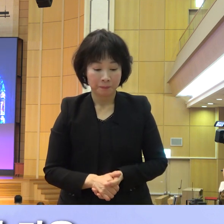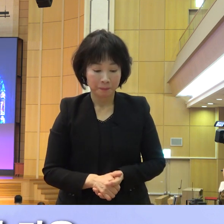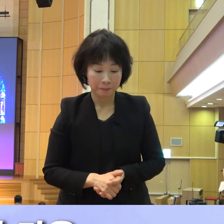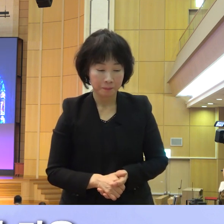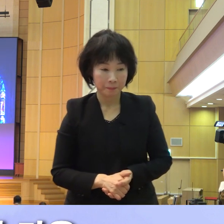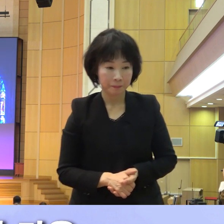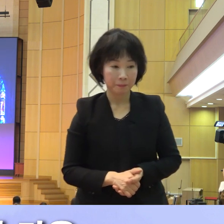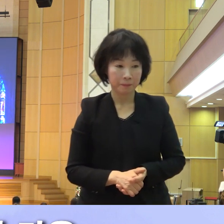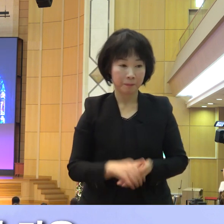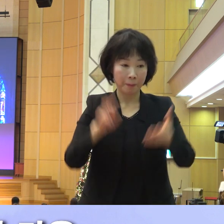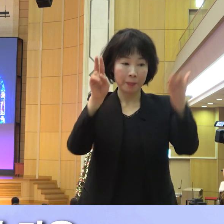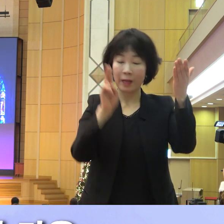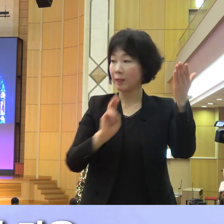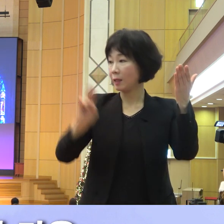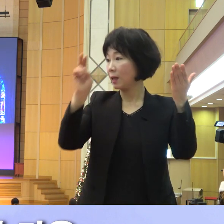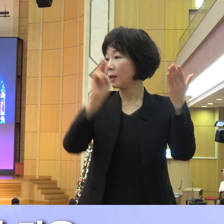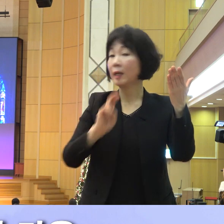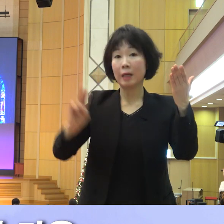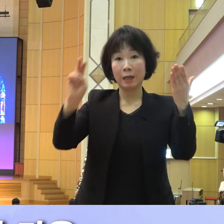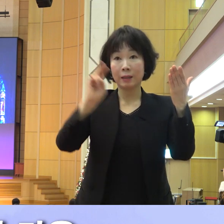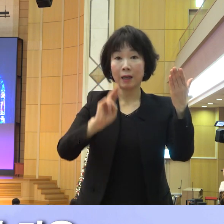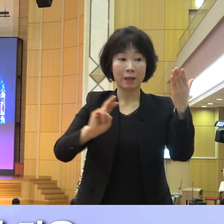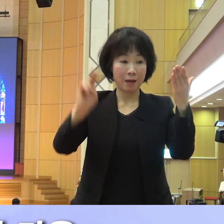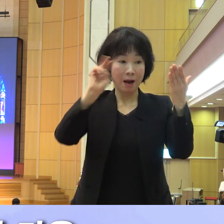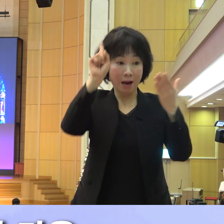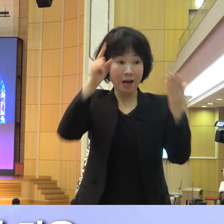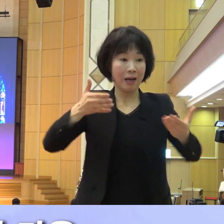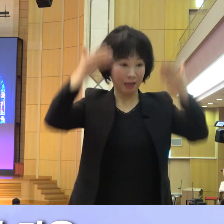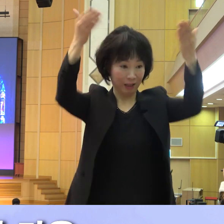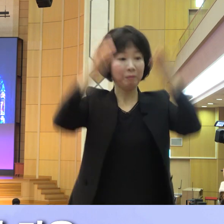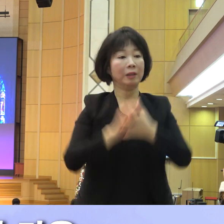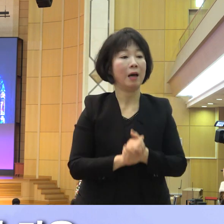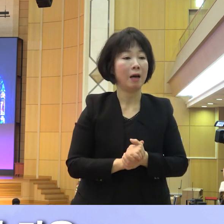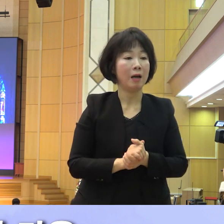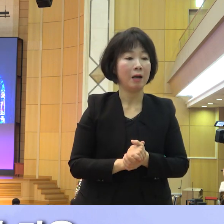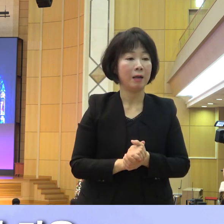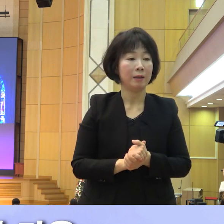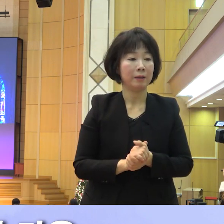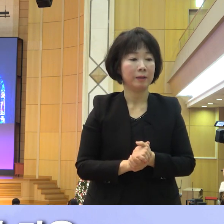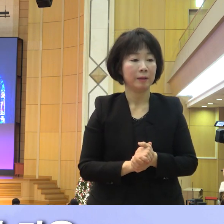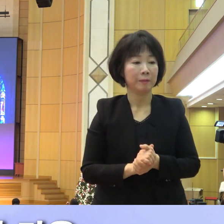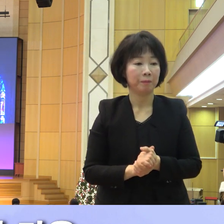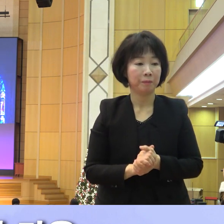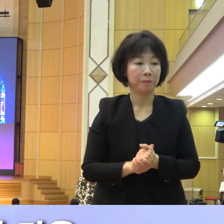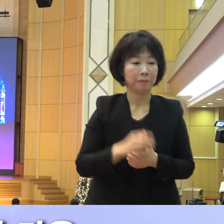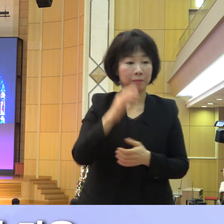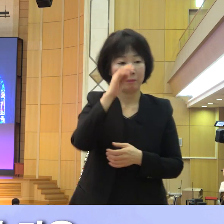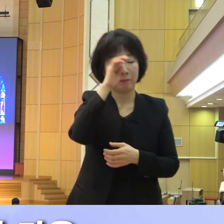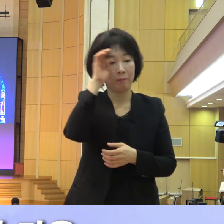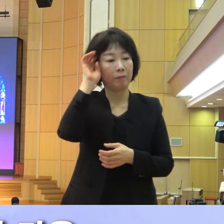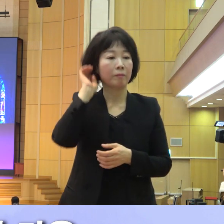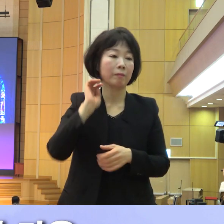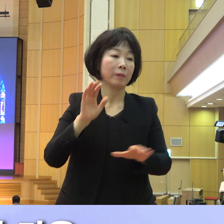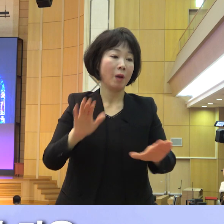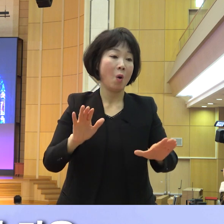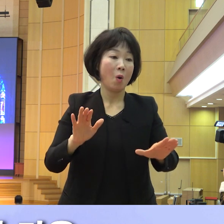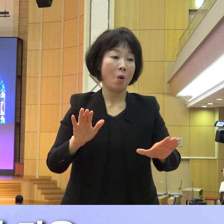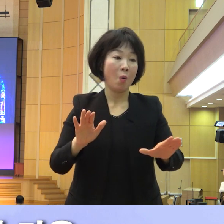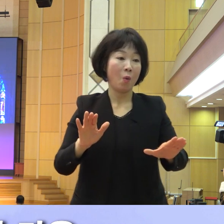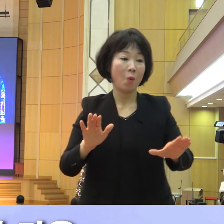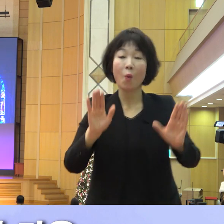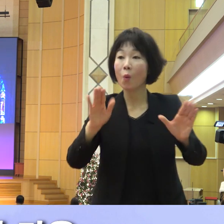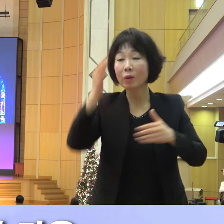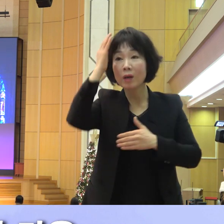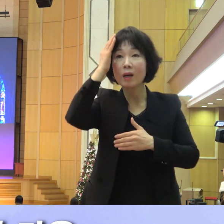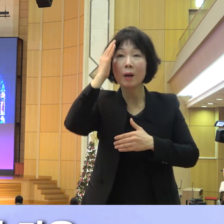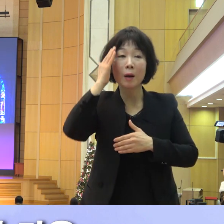찬양 드리겠습니다. 이 날은 주님이 정하신 날. 이 찬양은 이렇게 이렇게 송구영신 예배를 위해서